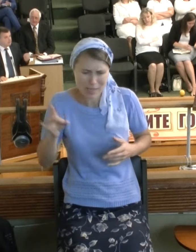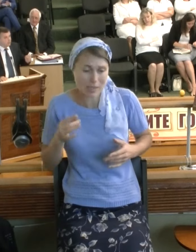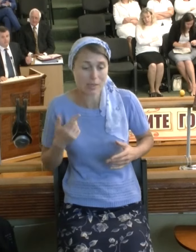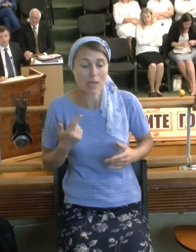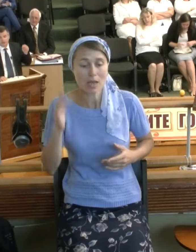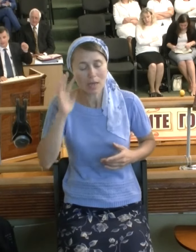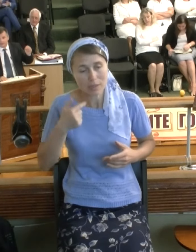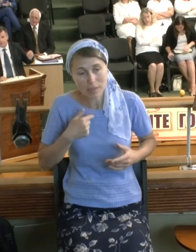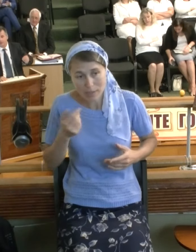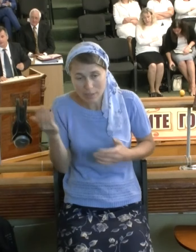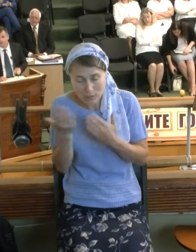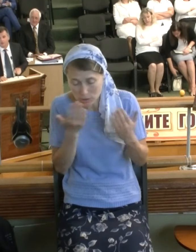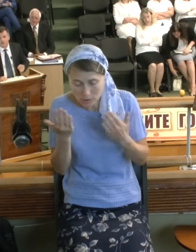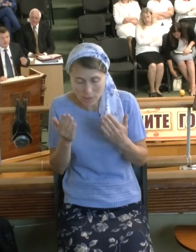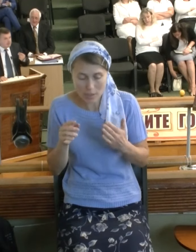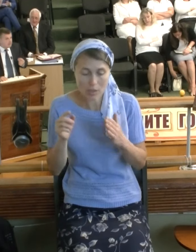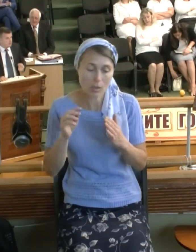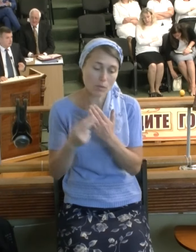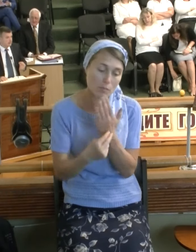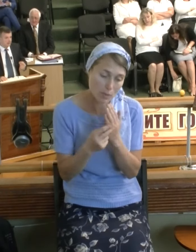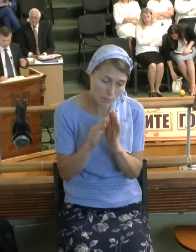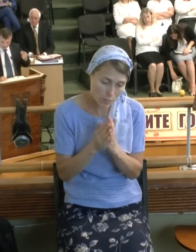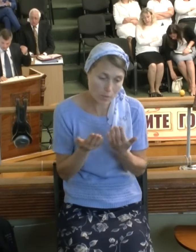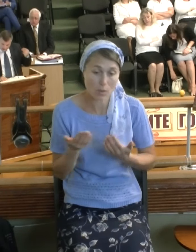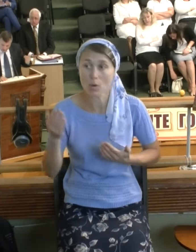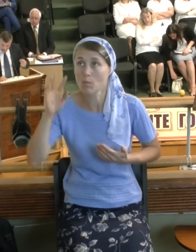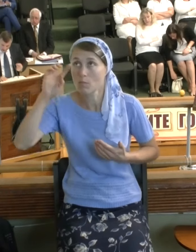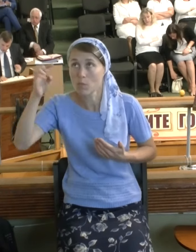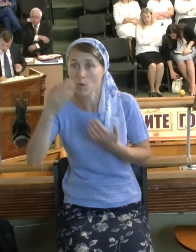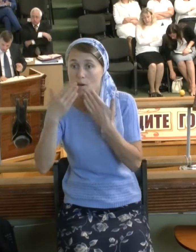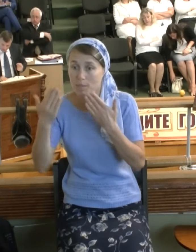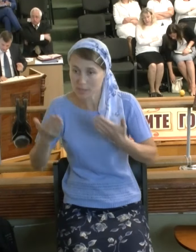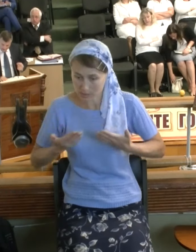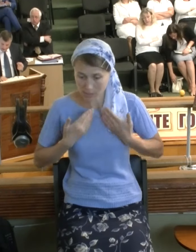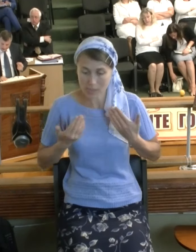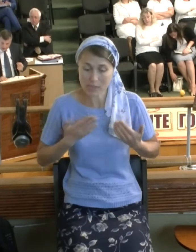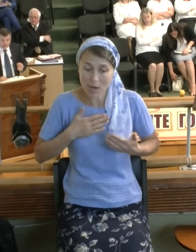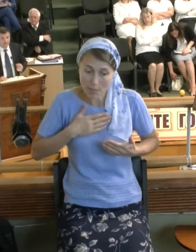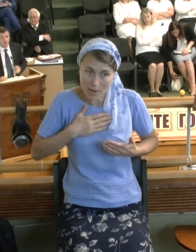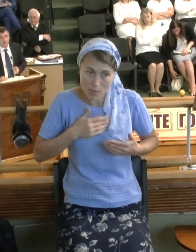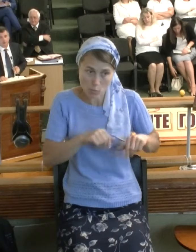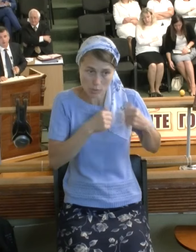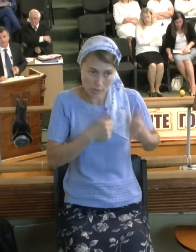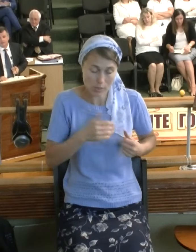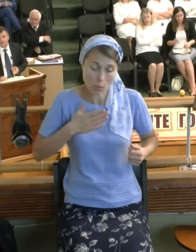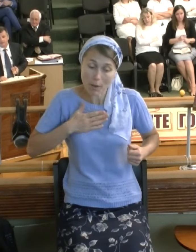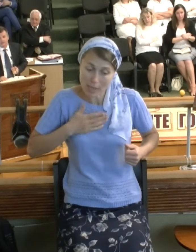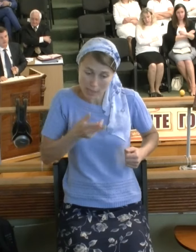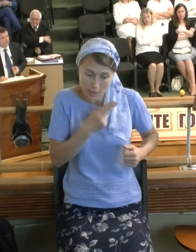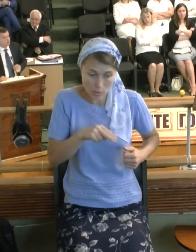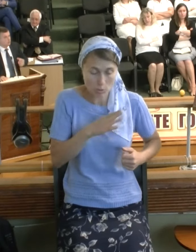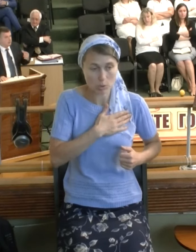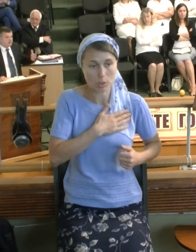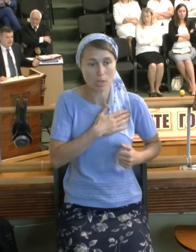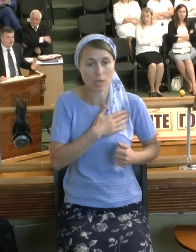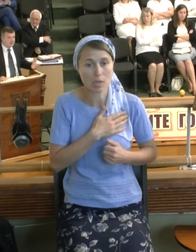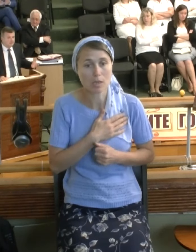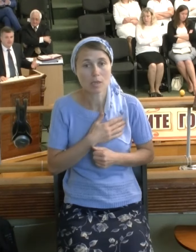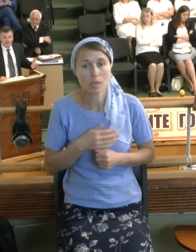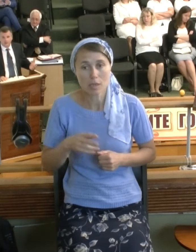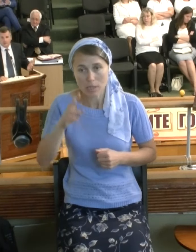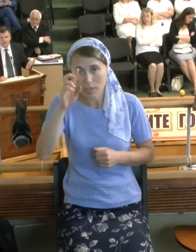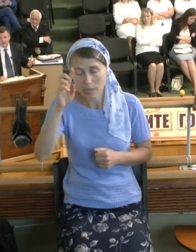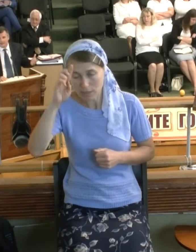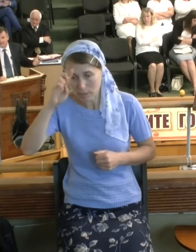слово, Бог обращается через него к моему сердцу, к моей душе. И интересно о том, что Давид говорит о том, что